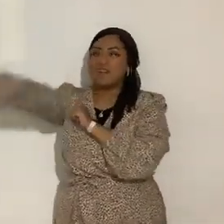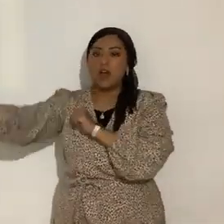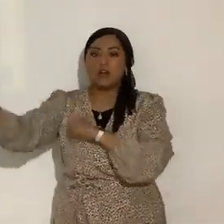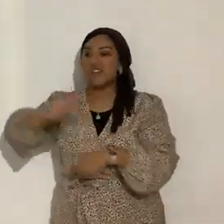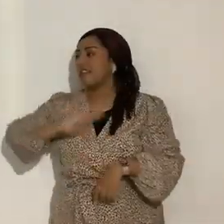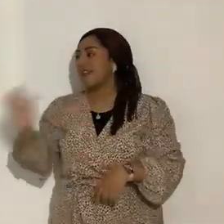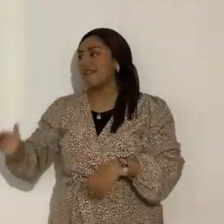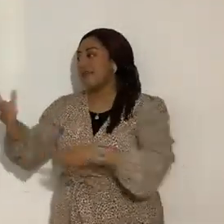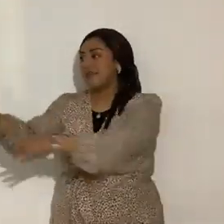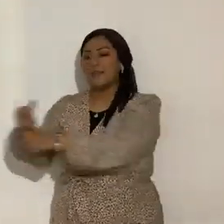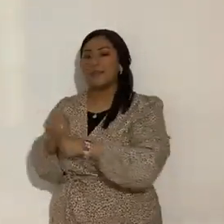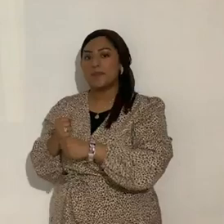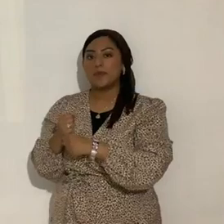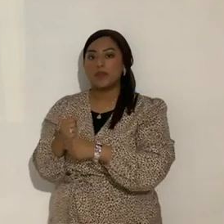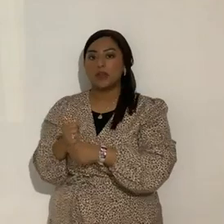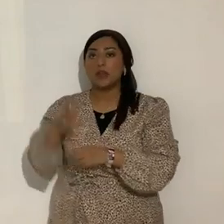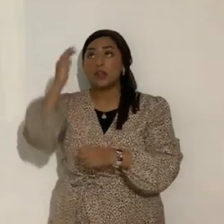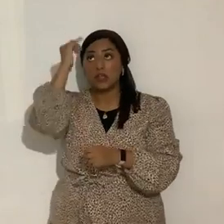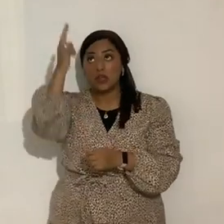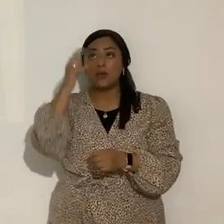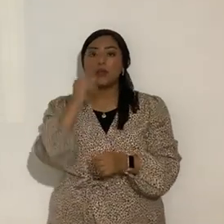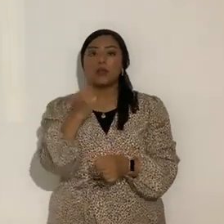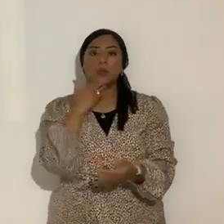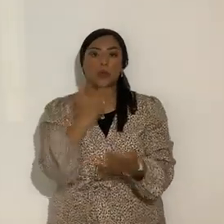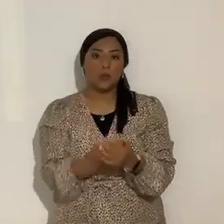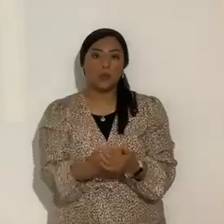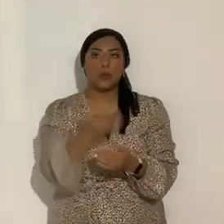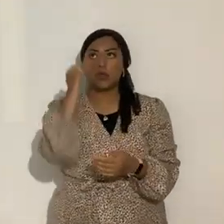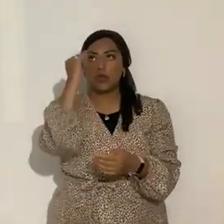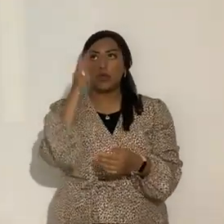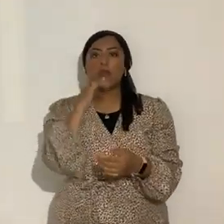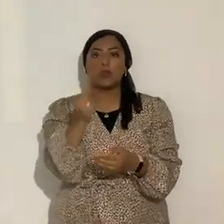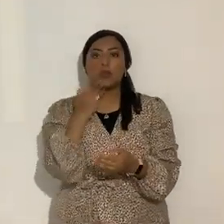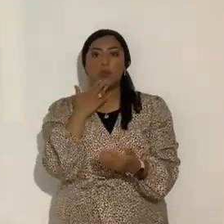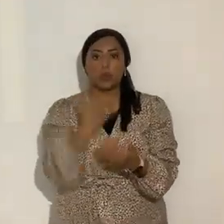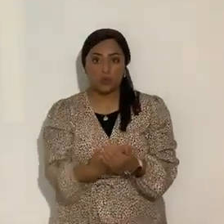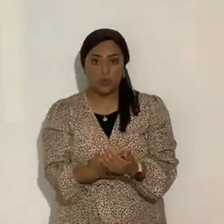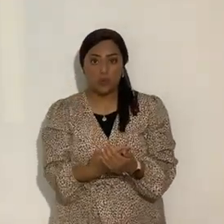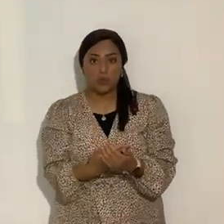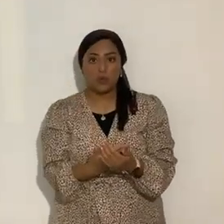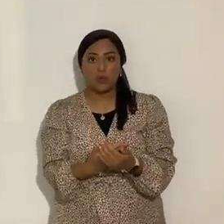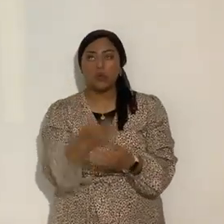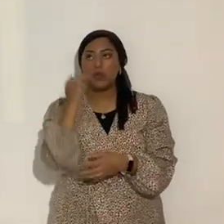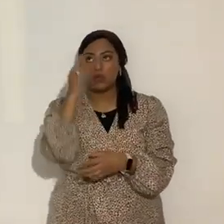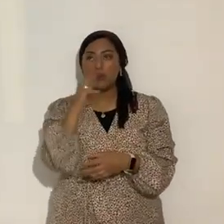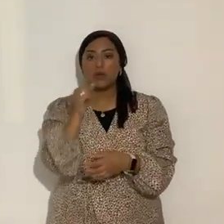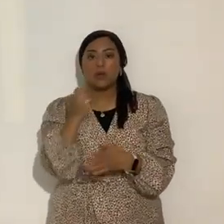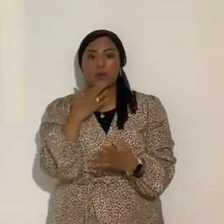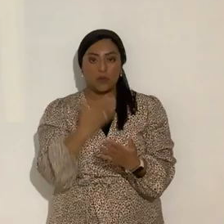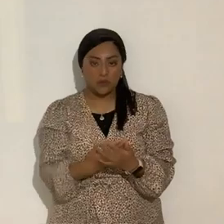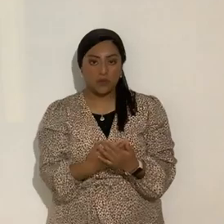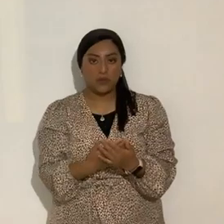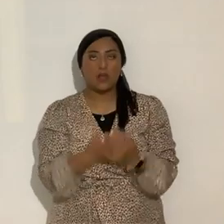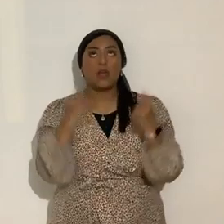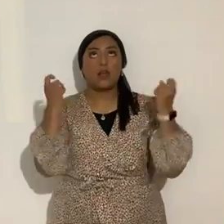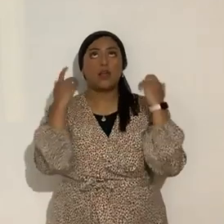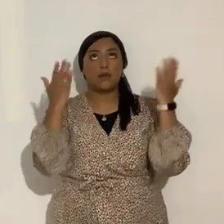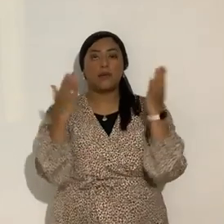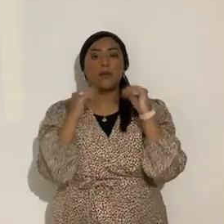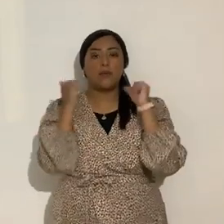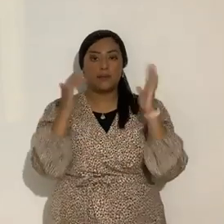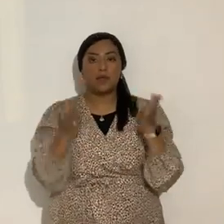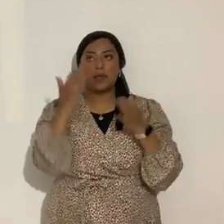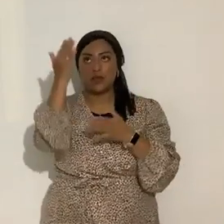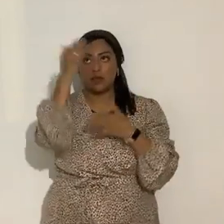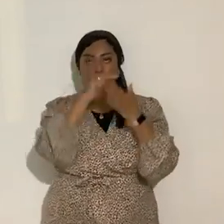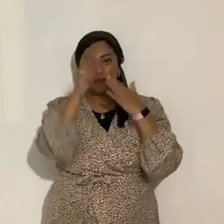tener. Porque el Eterno es bueno, hermanos. El Eterno es bueno. El Eterno es bueno. Aleluya, bendito es el